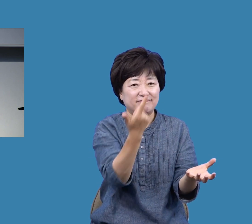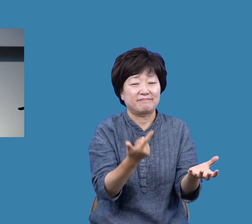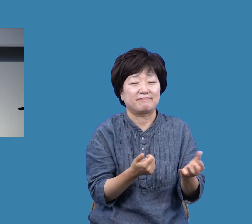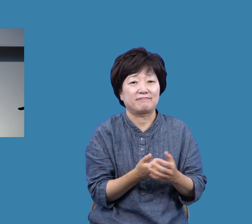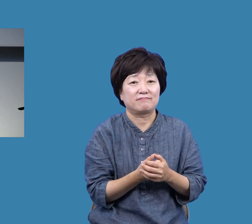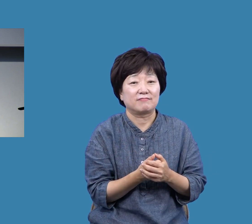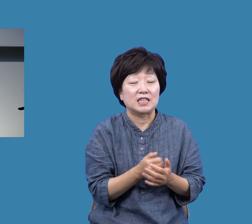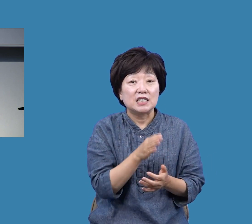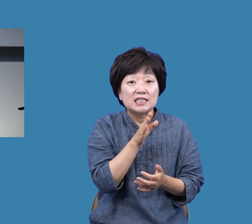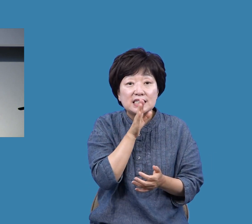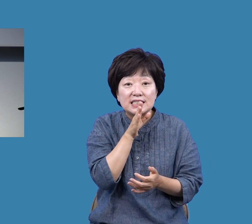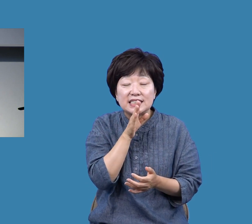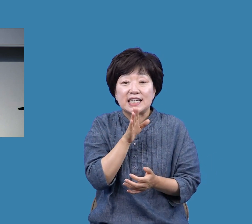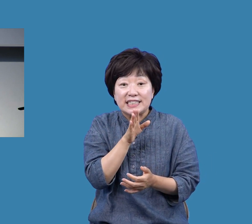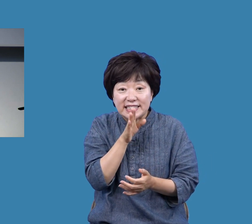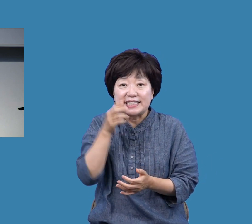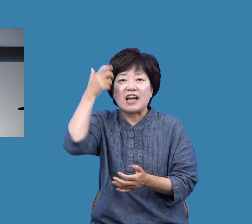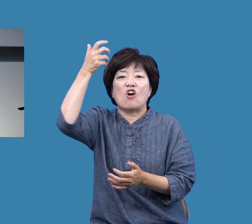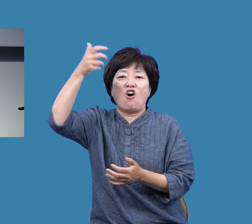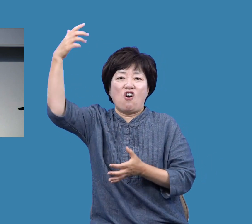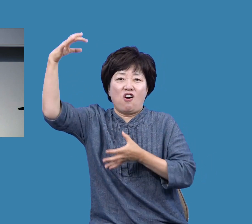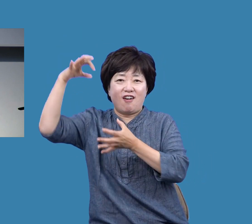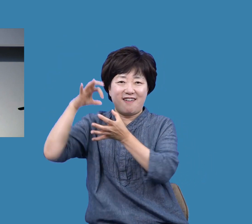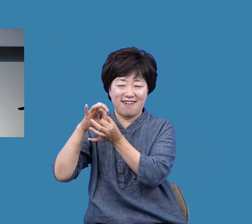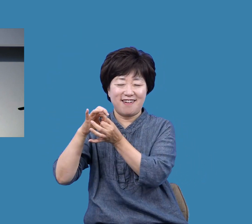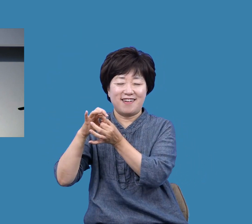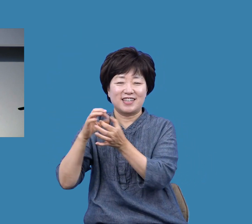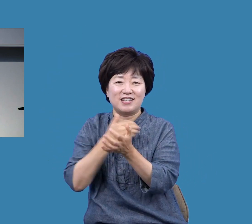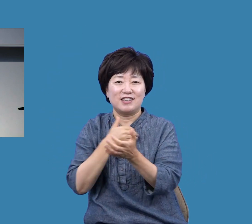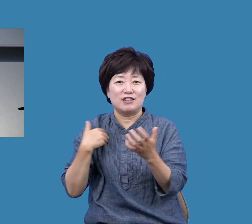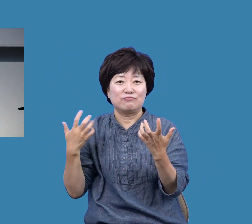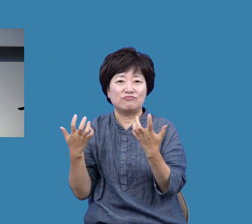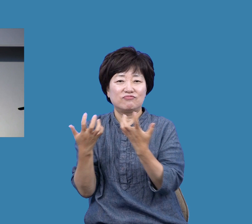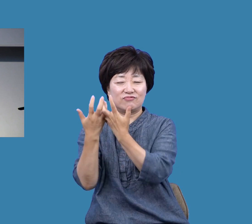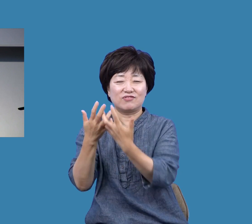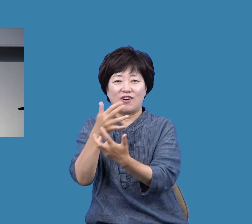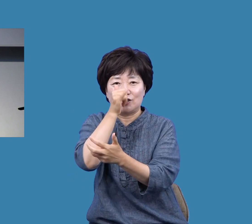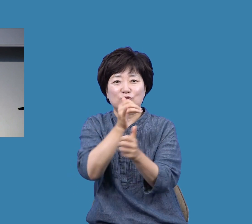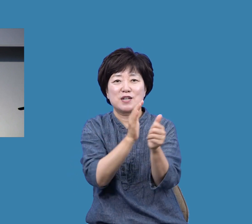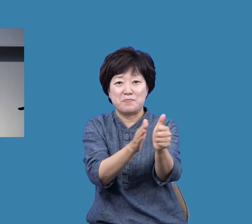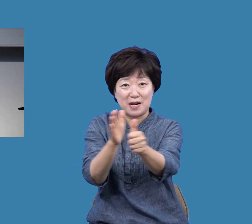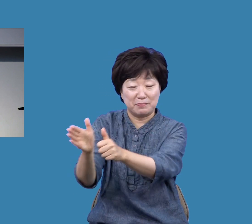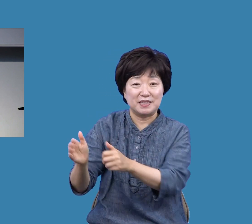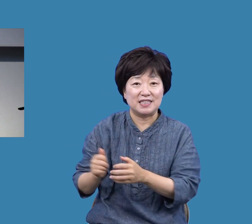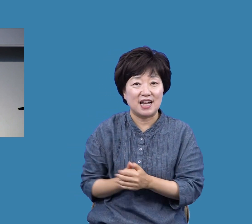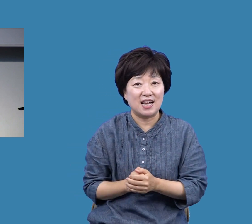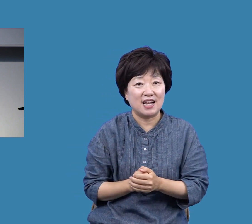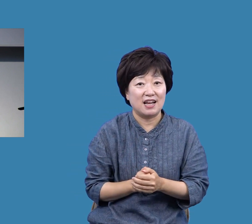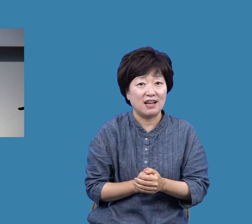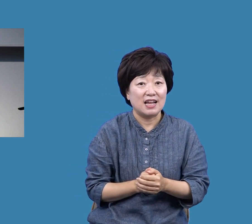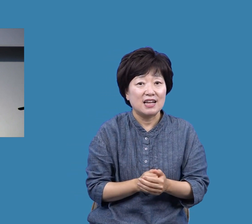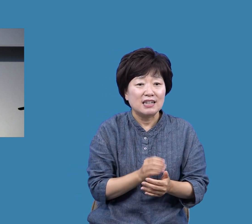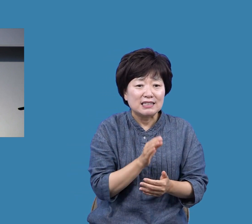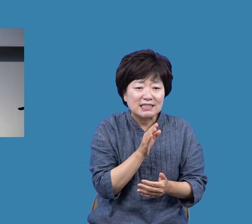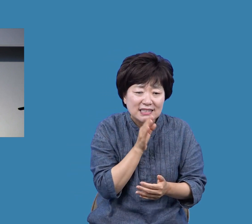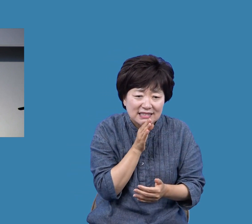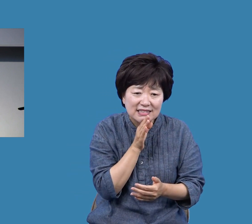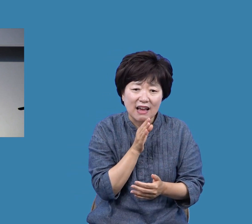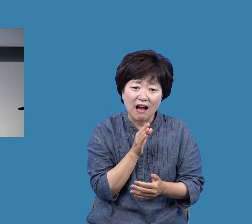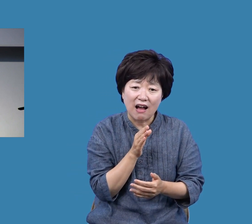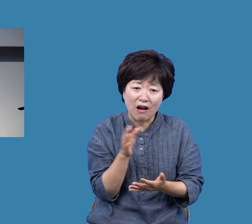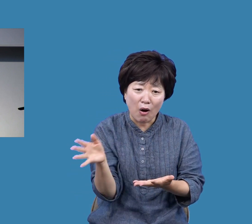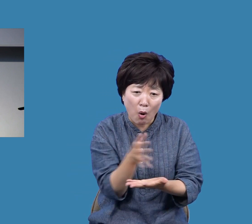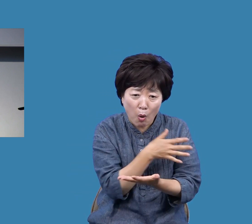것들이 더 풍성해지기를 주의 이름으로 축복합니다. 예. 그래서 실체 없는 일들 하지